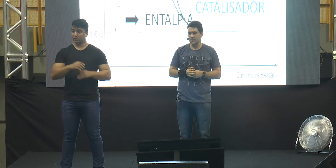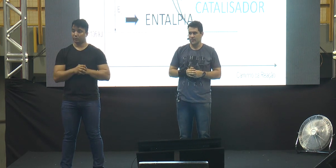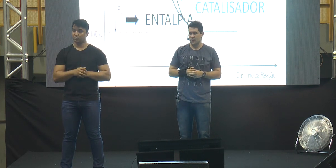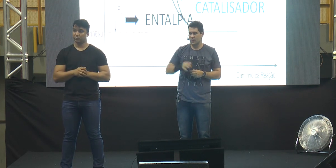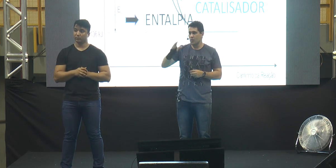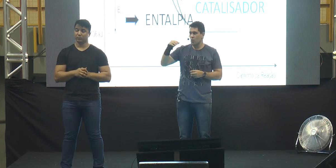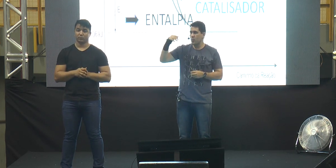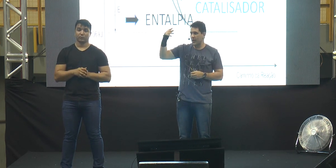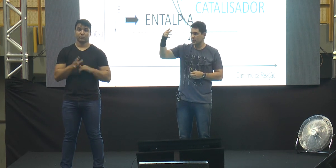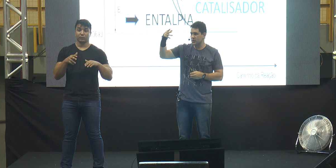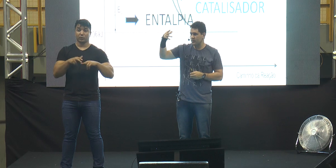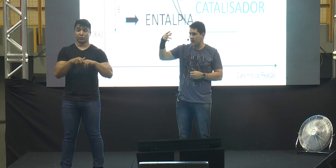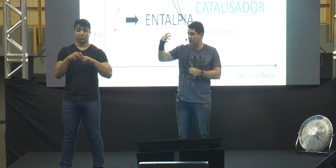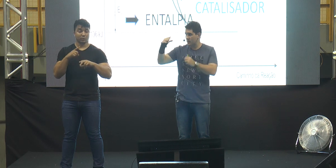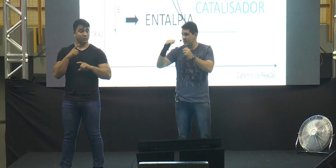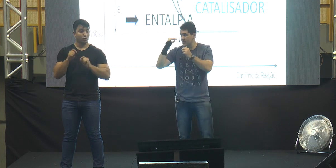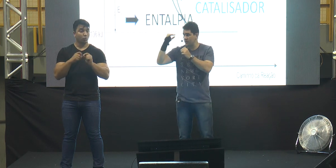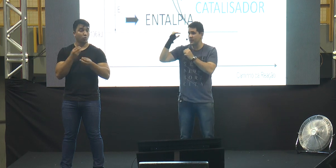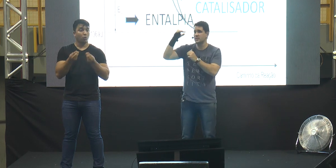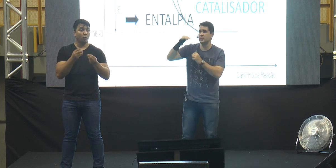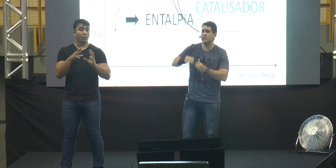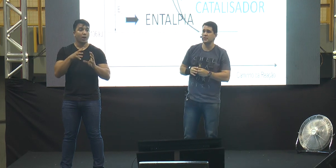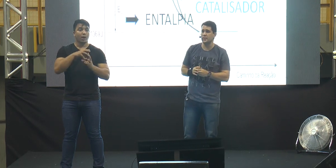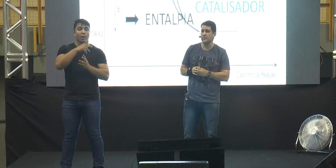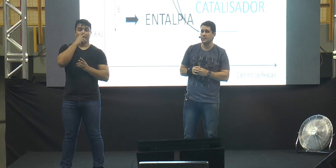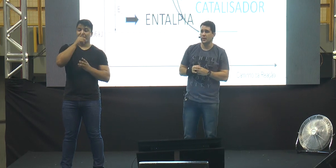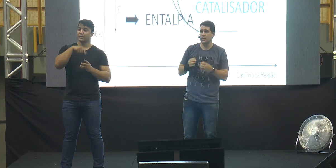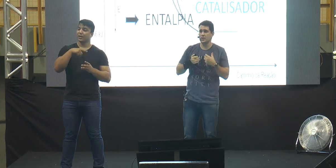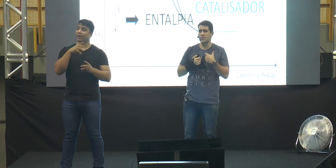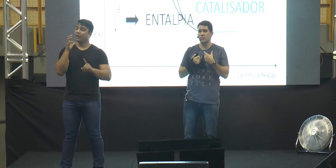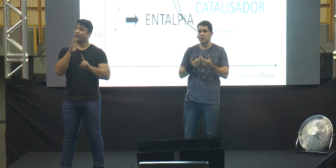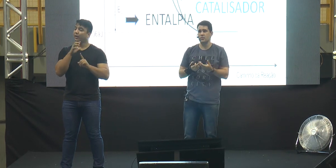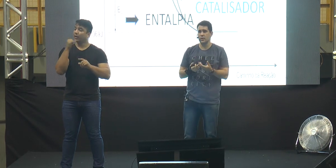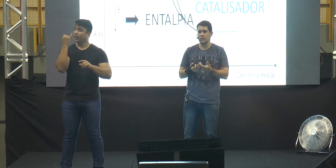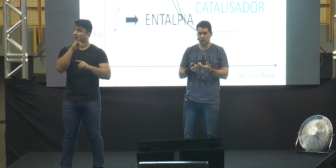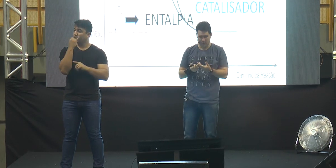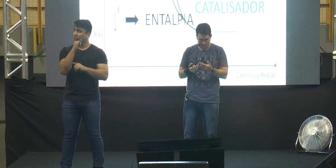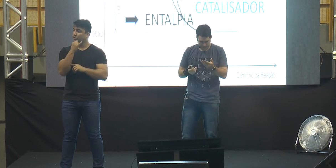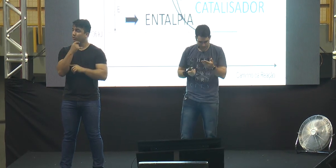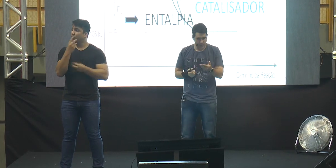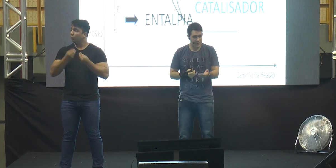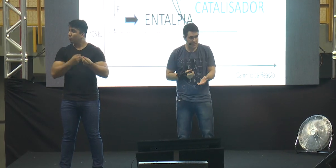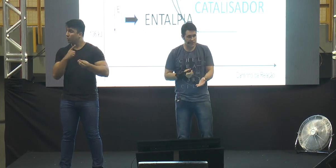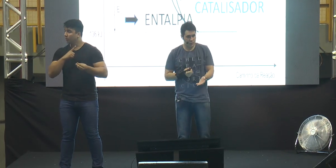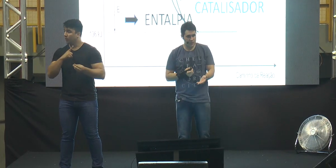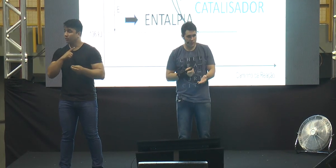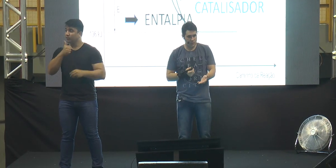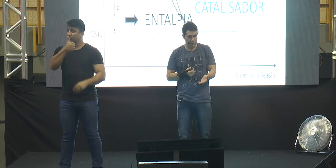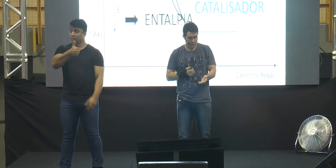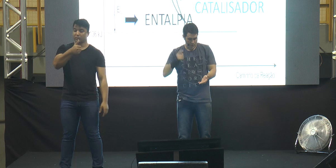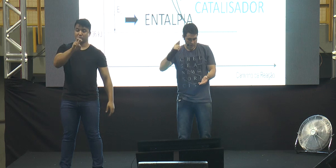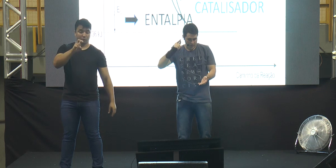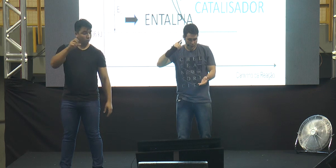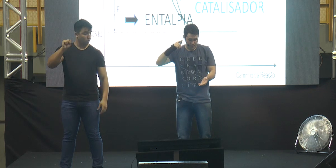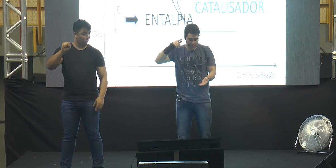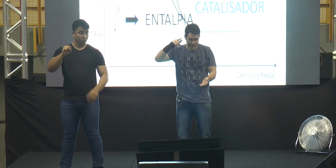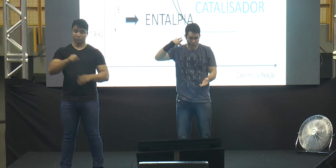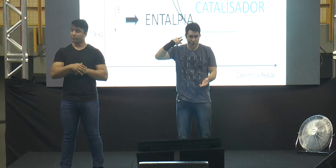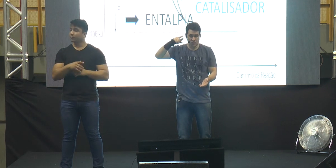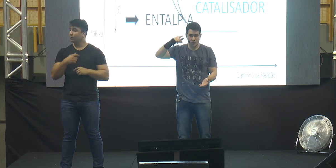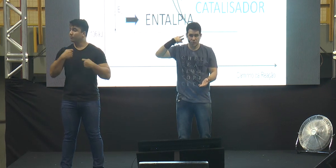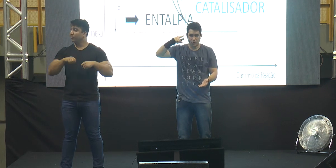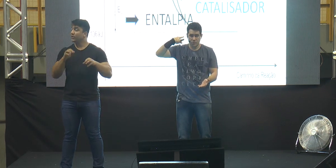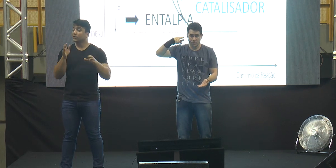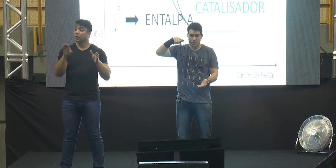230. Então, complexo ativado é essa diferença de energia. Inicialmente, quanto é que eu tinha? 158. Tenho que chegar